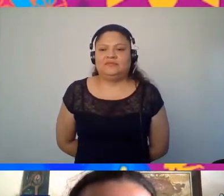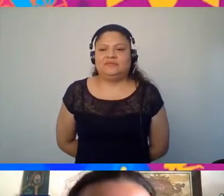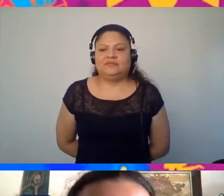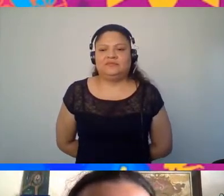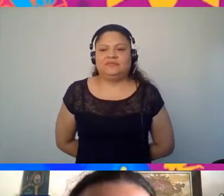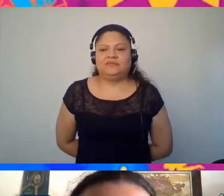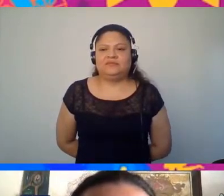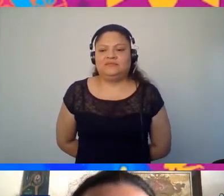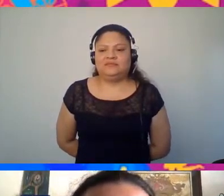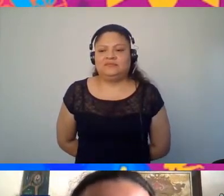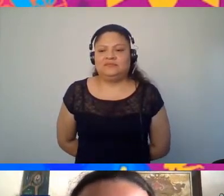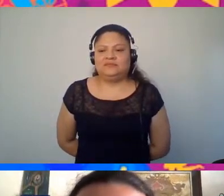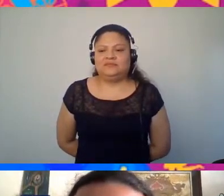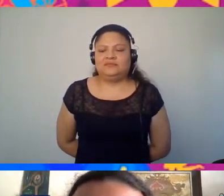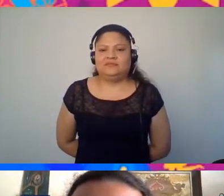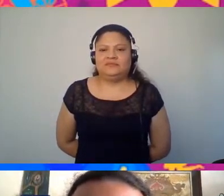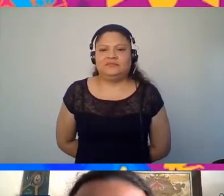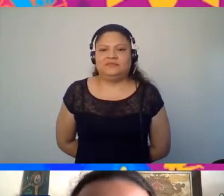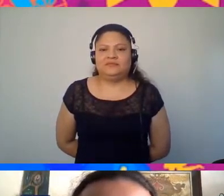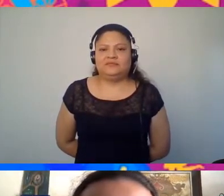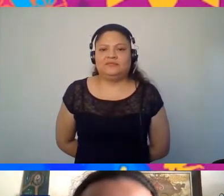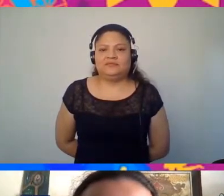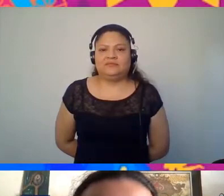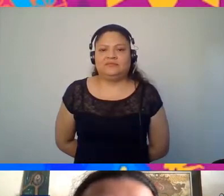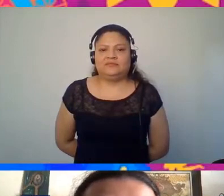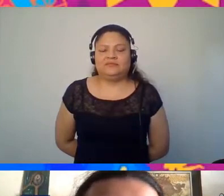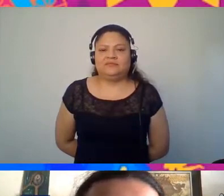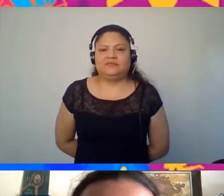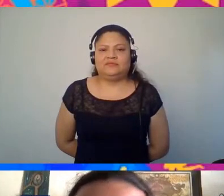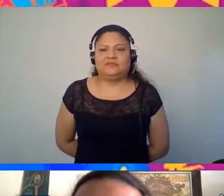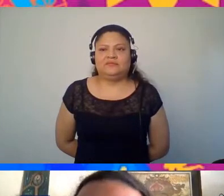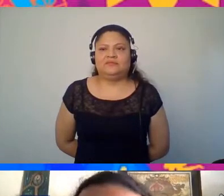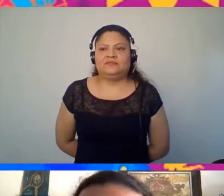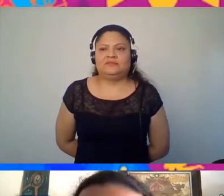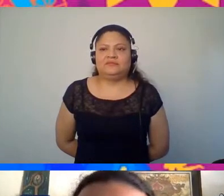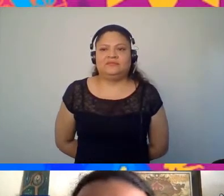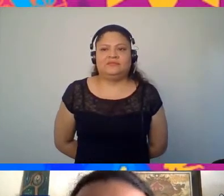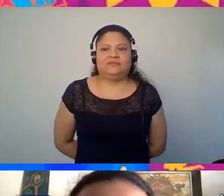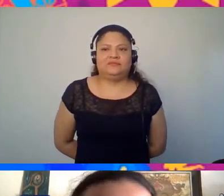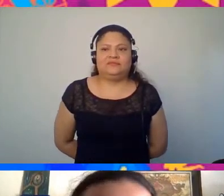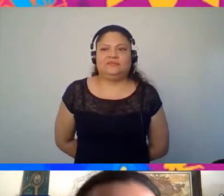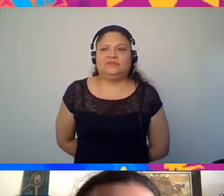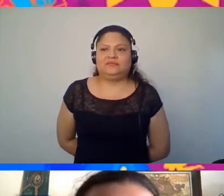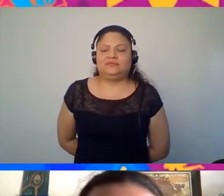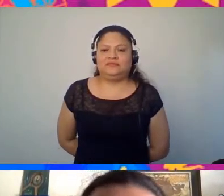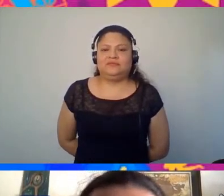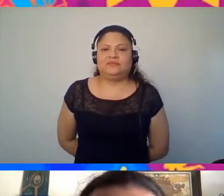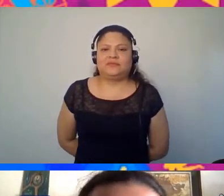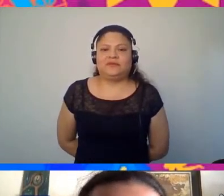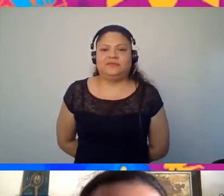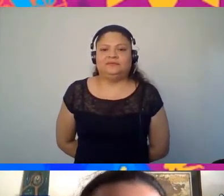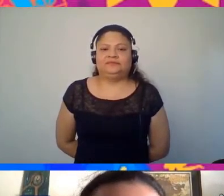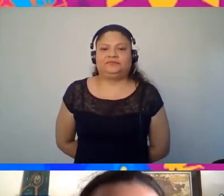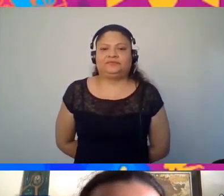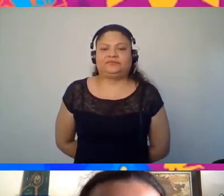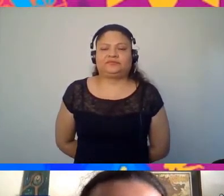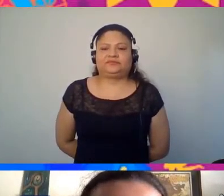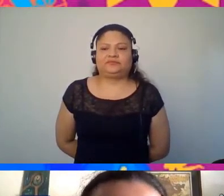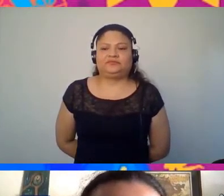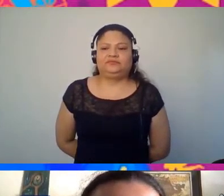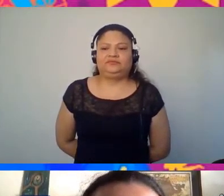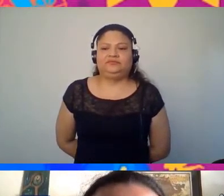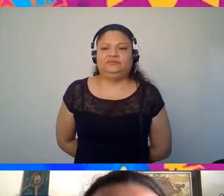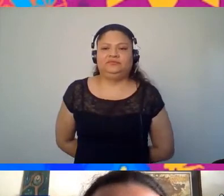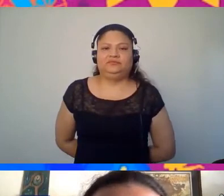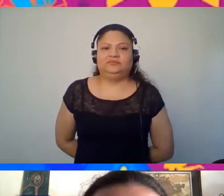presentando, pasando todas sus comentarios, todas sus preguntas. Sobre todo hagan muchas preguntas si quieren conocer cómo se